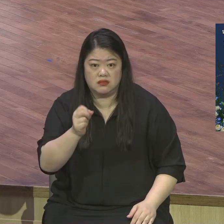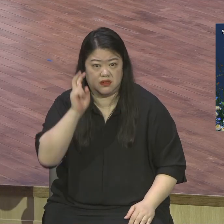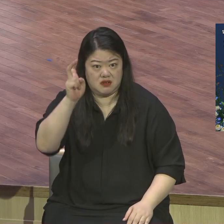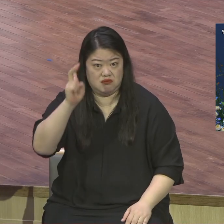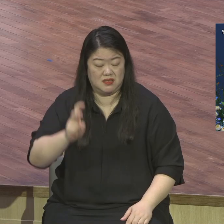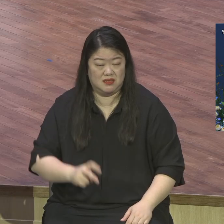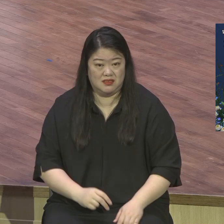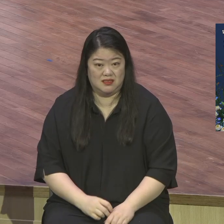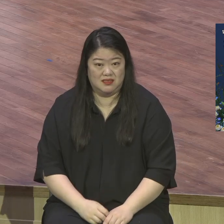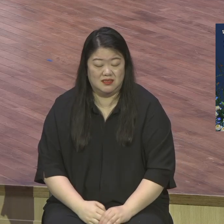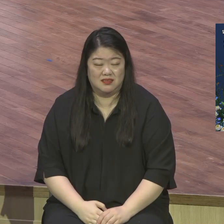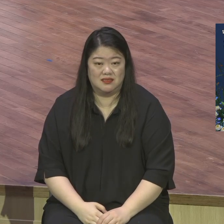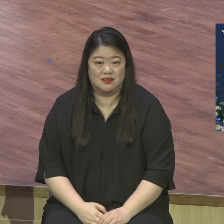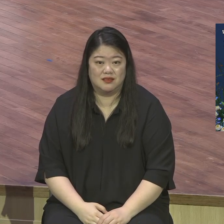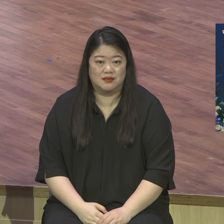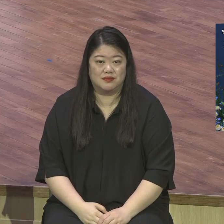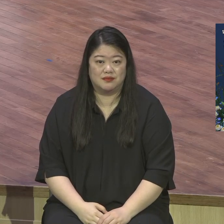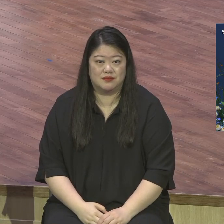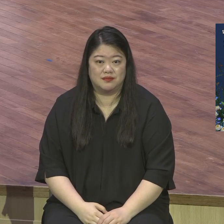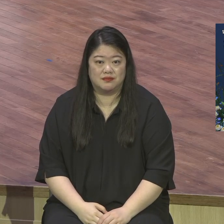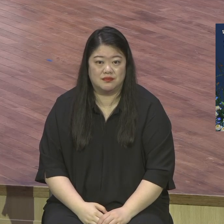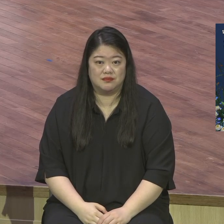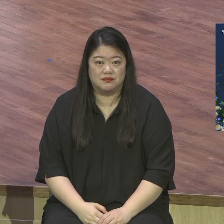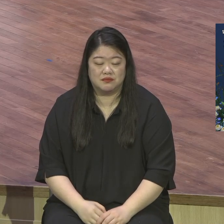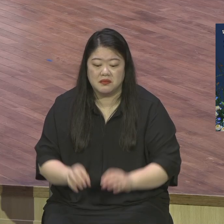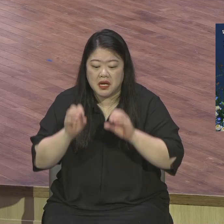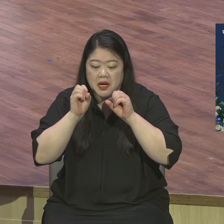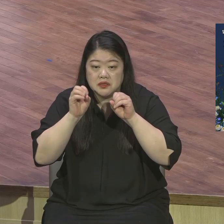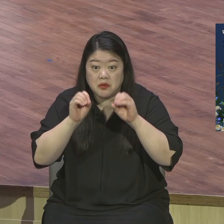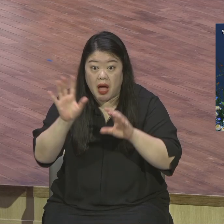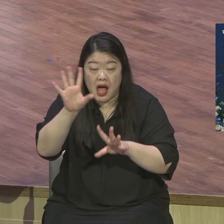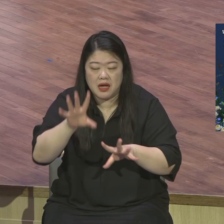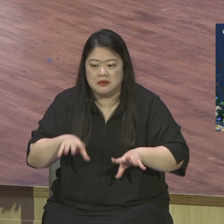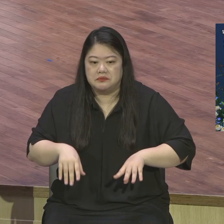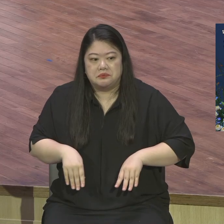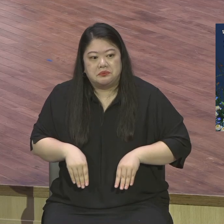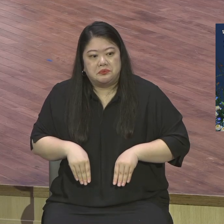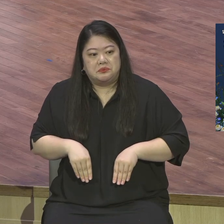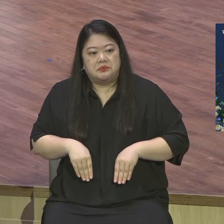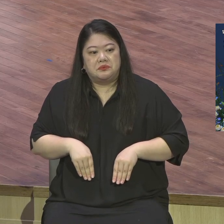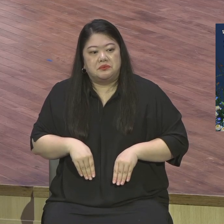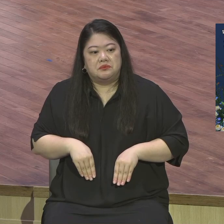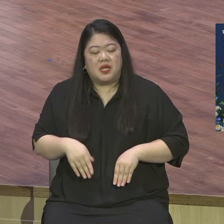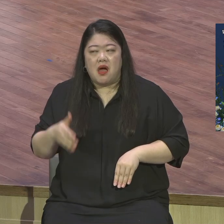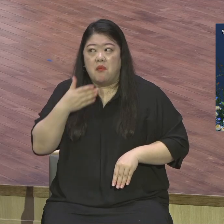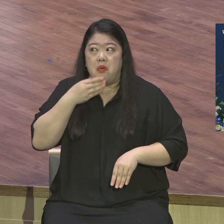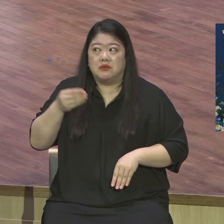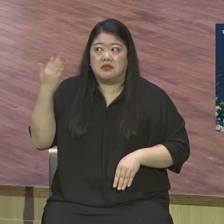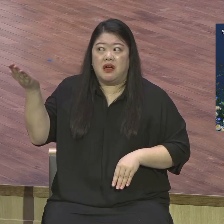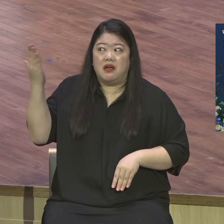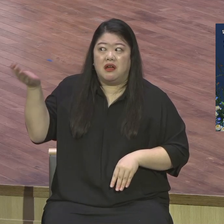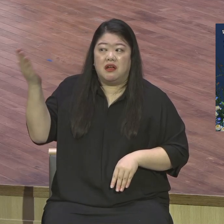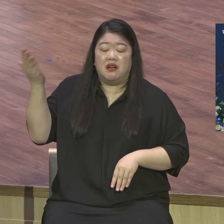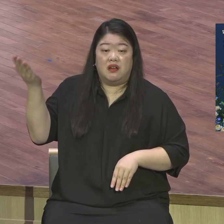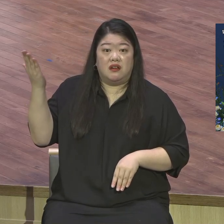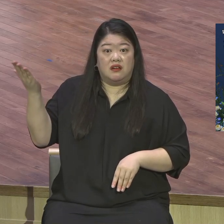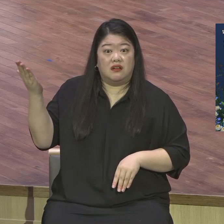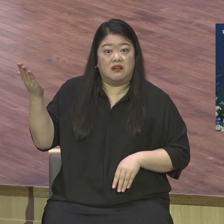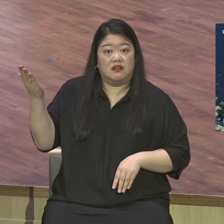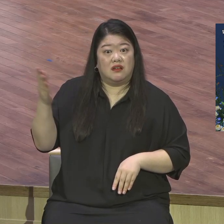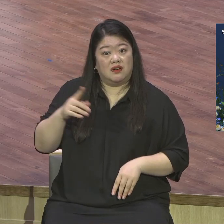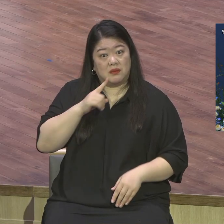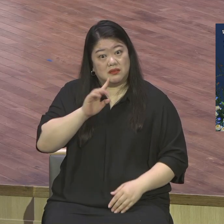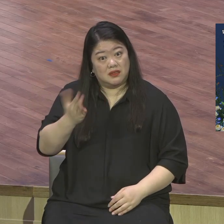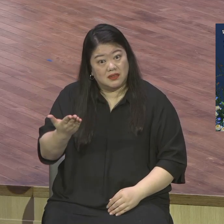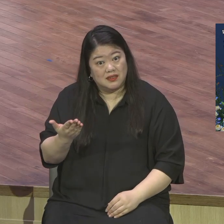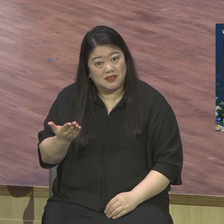완전히 입을 닫아버린 종교인들 24시 365일 어디가든지 누굴 만나도